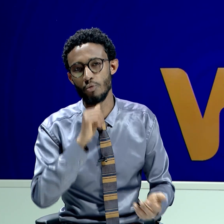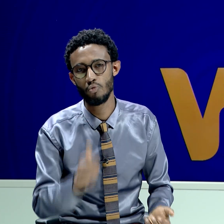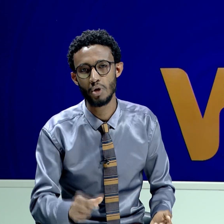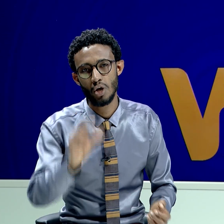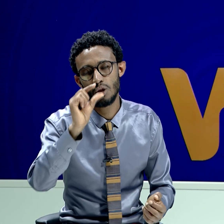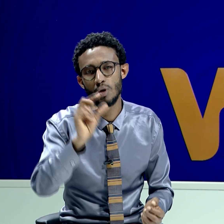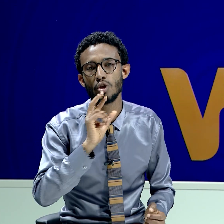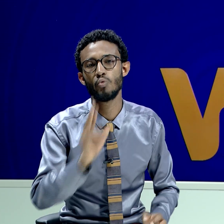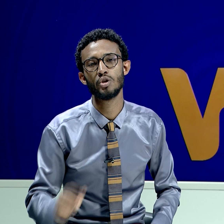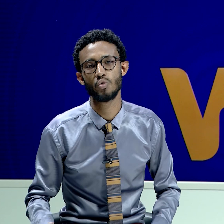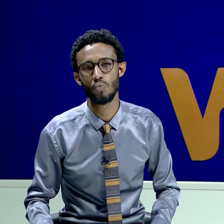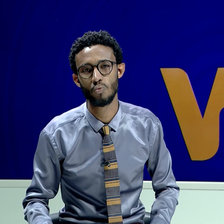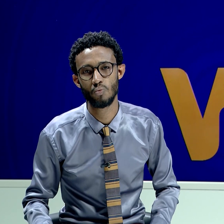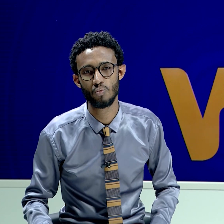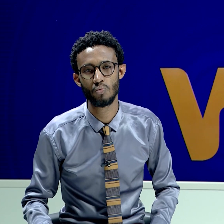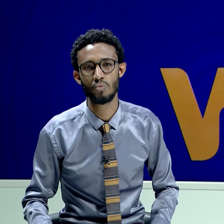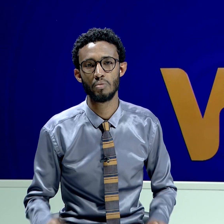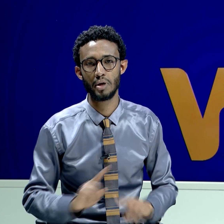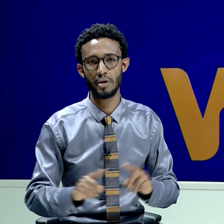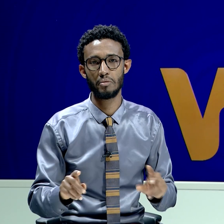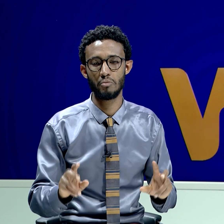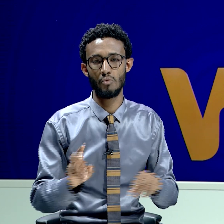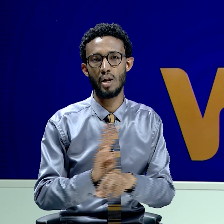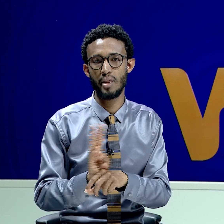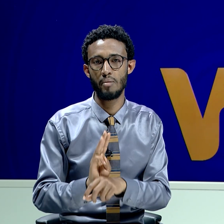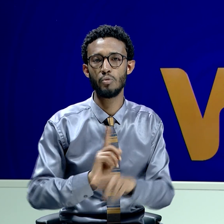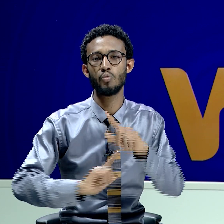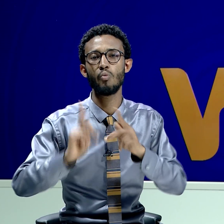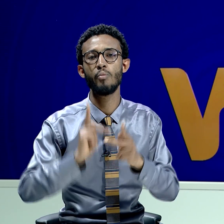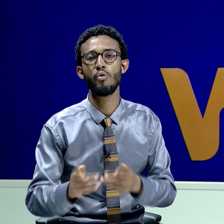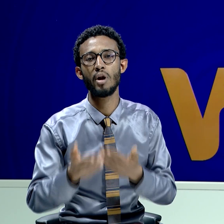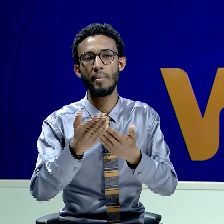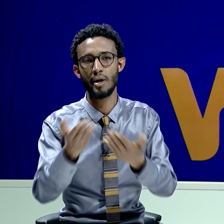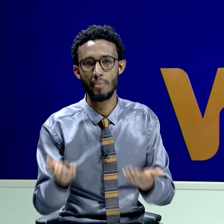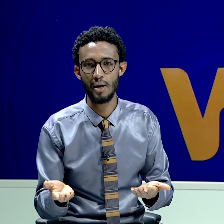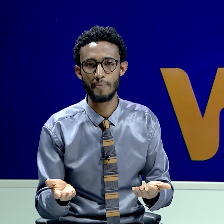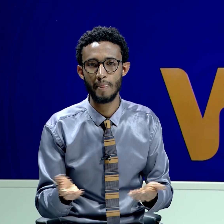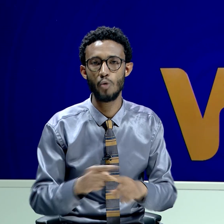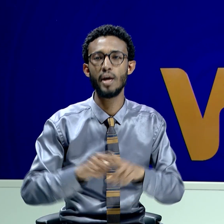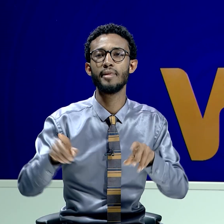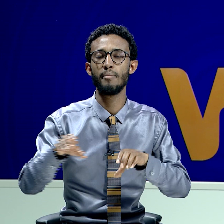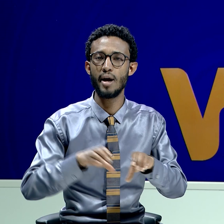ባሉ የተበሰኑ ናቸው። ነገር ግን ባልታ በንቁት ቋንቋ ፕሮግራም ያቀርባል የት